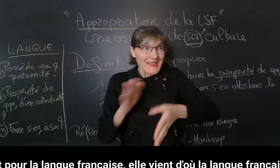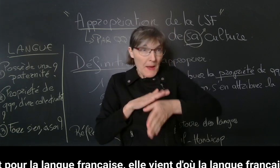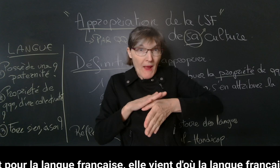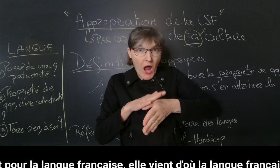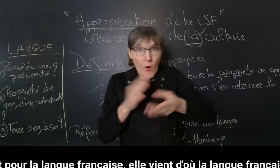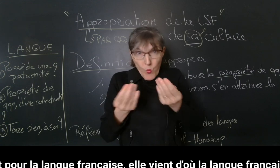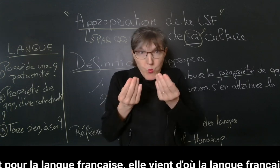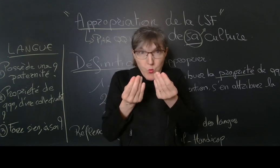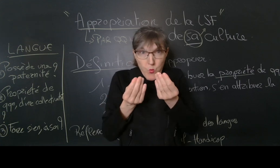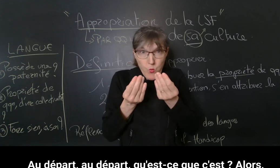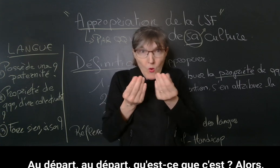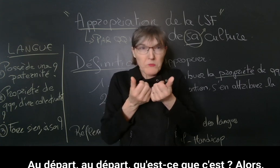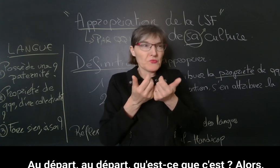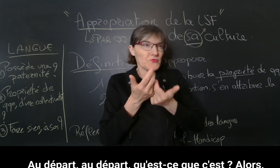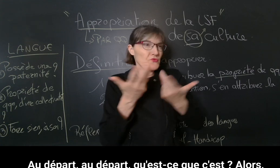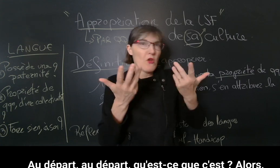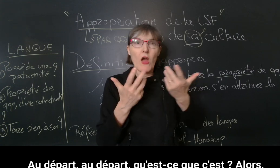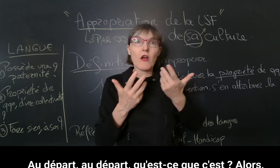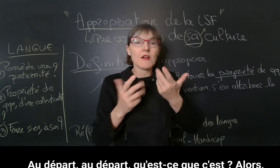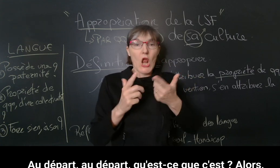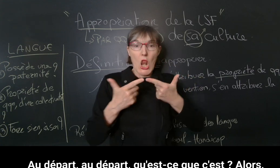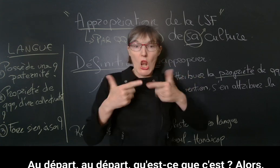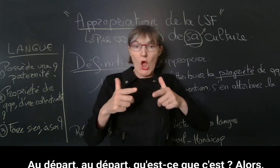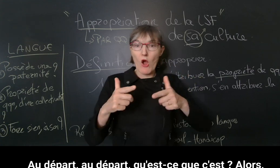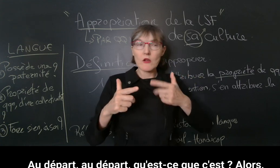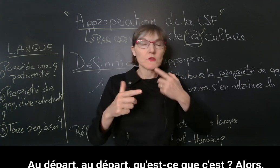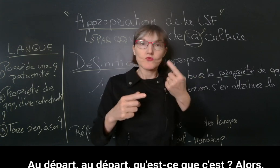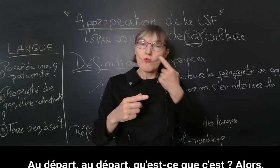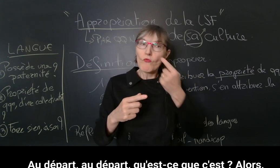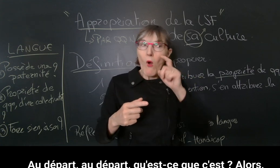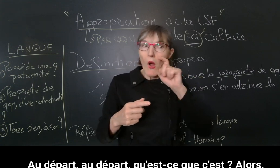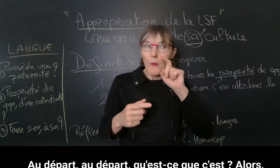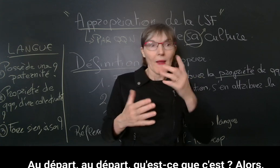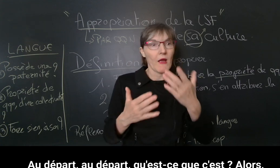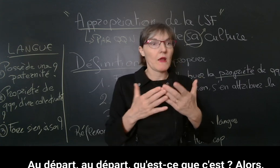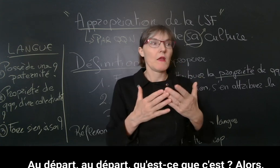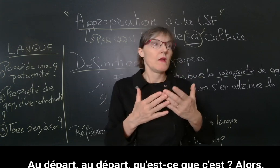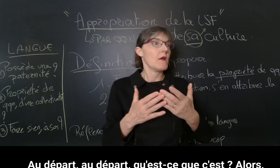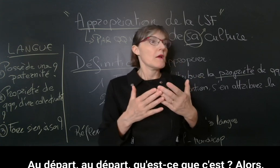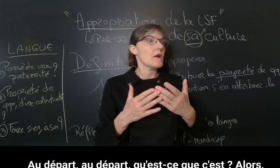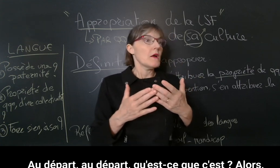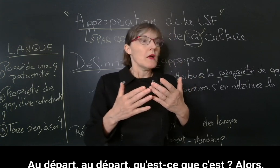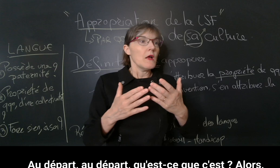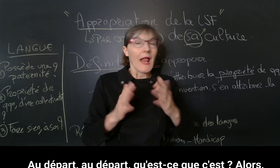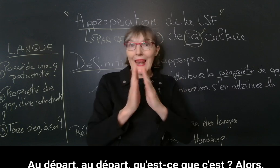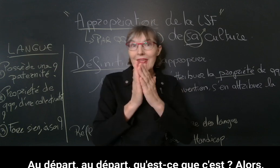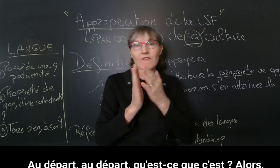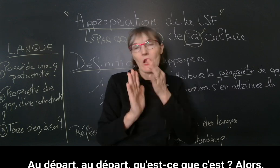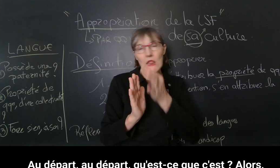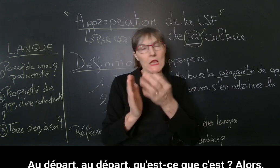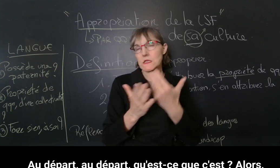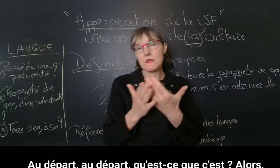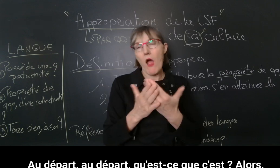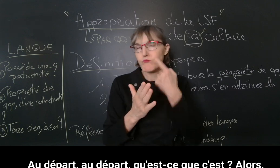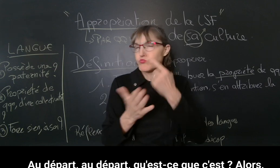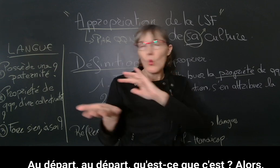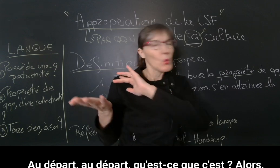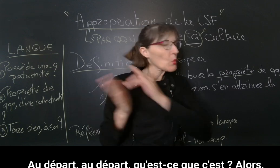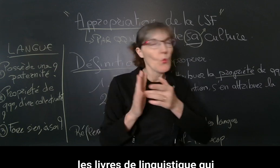vient d'où la langue française au départ au départ qu'est ce que c'est alors les